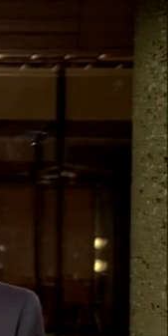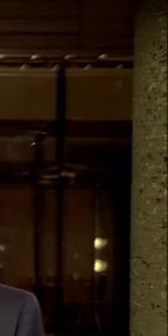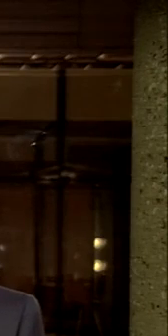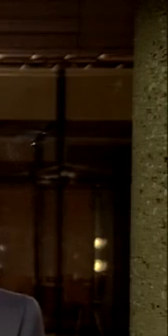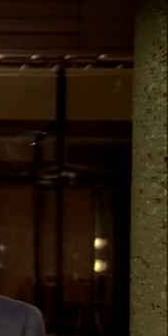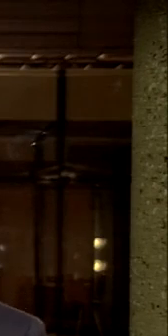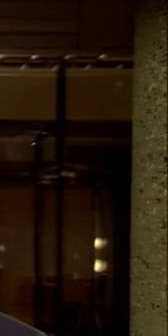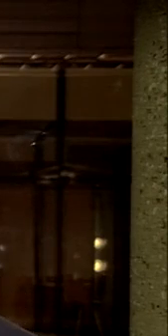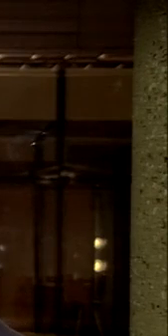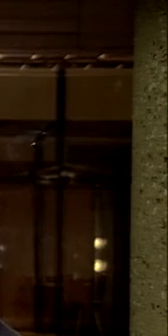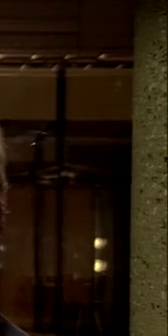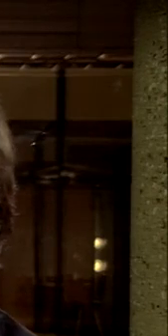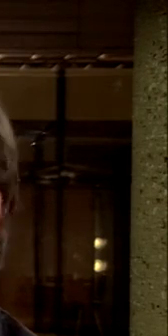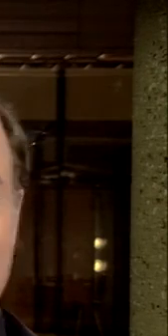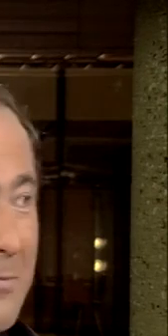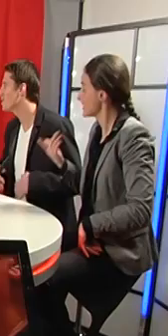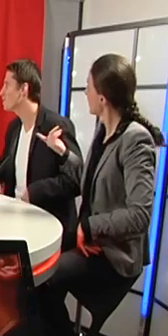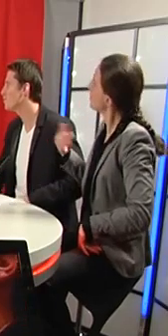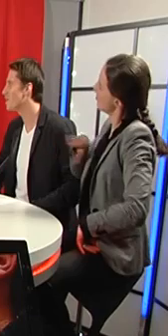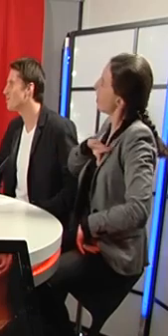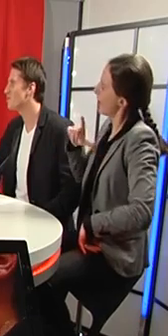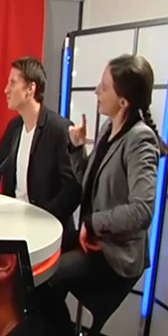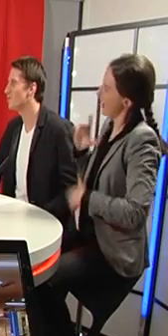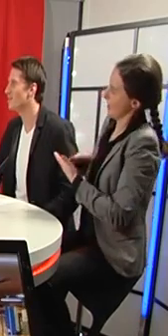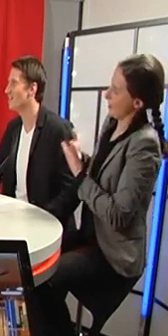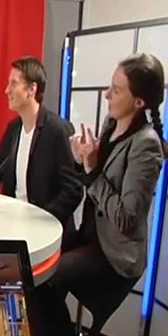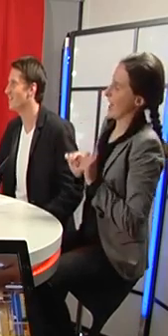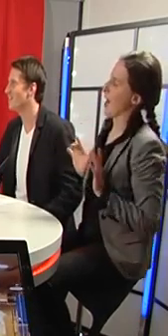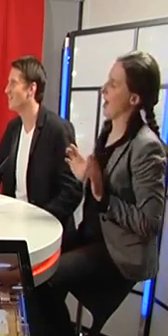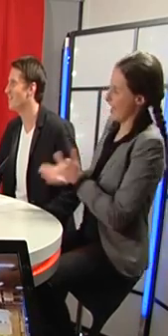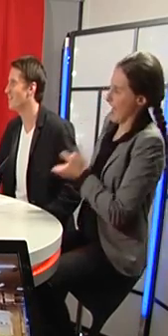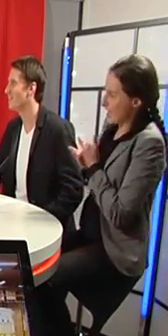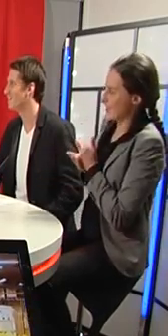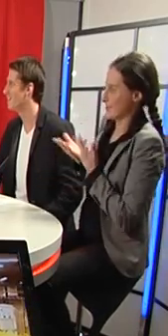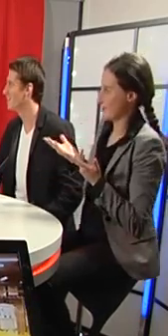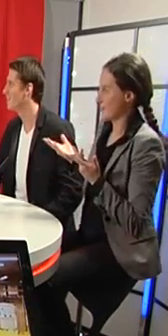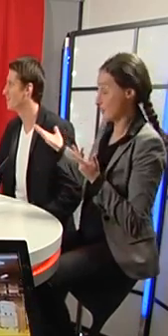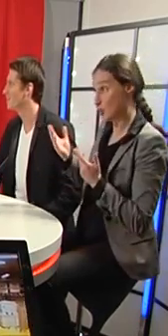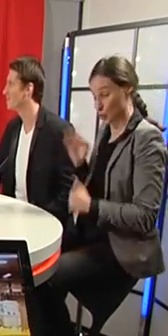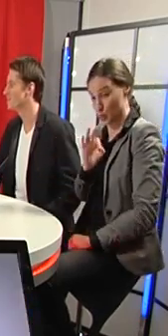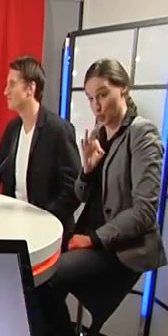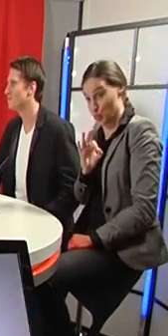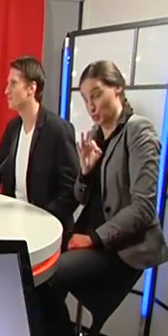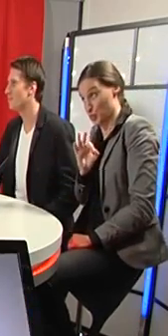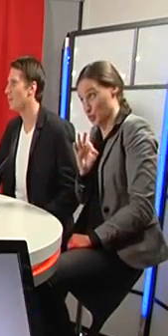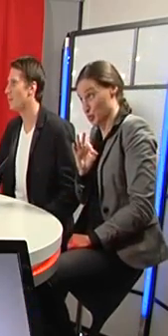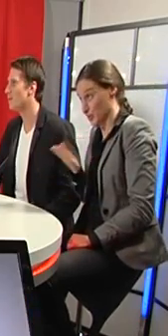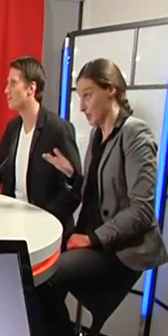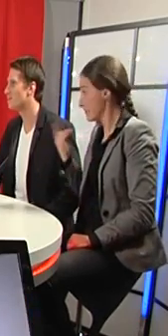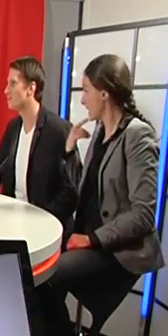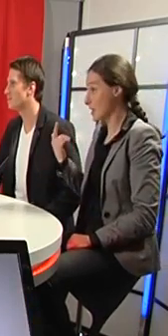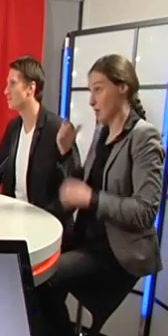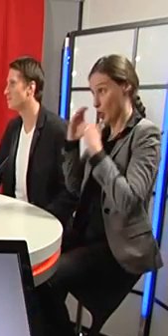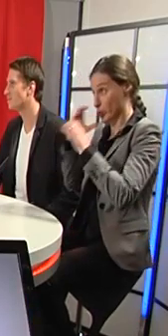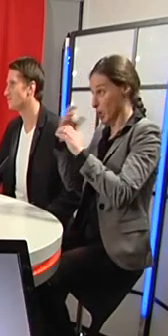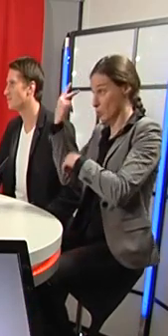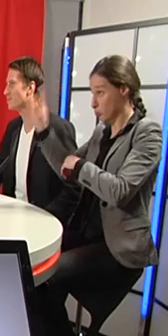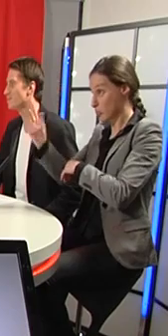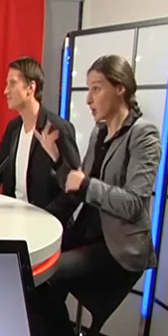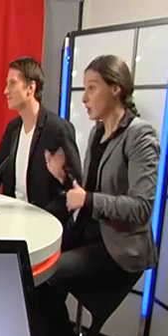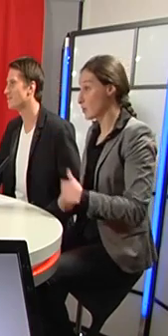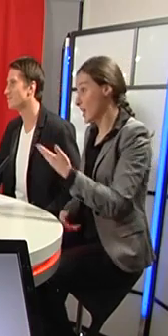c'est l'impression que ça me fait. C'est le principe de l'interprète en anglais. Il nous aide un petit peu. C'est un outil de communication. Non, je veux dire, c'est son type de communication à lui par rapport au nôtre. Ouais.